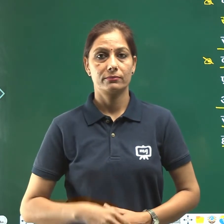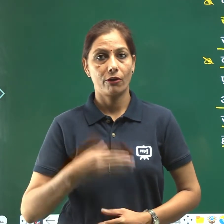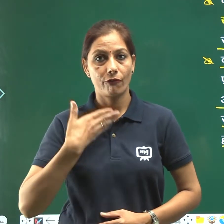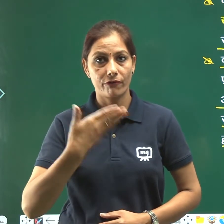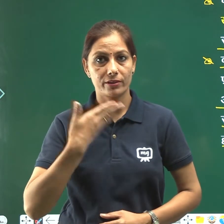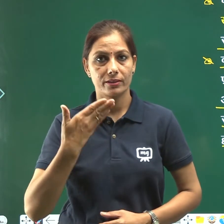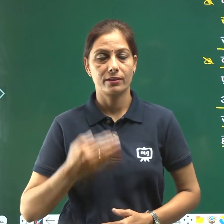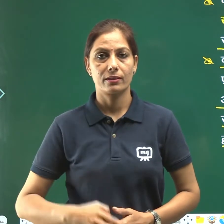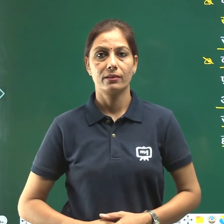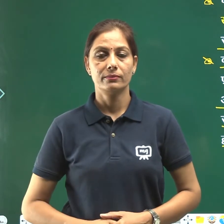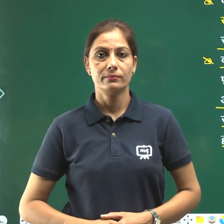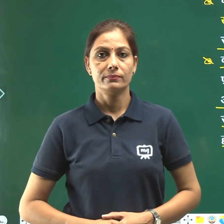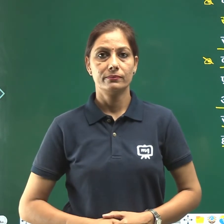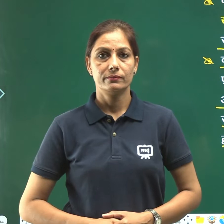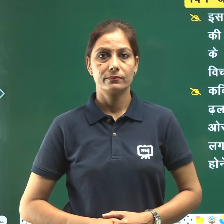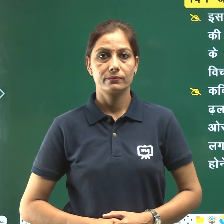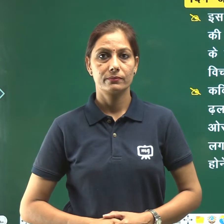व्यक्त करता है।